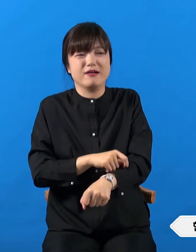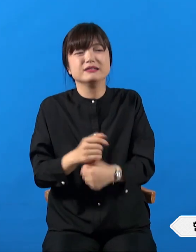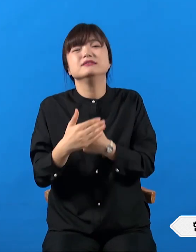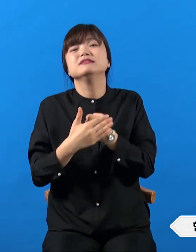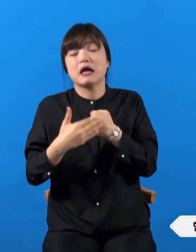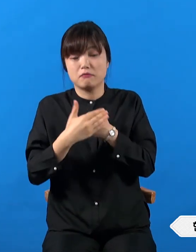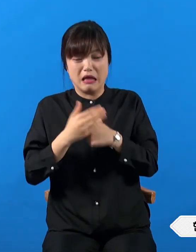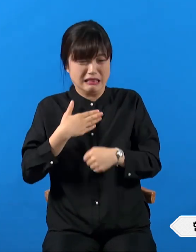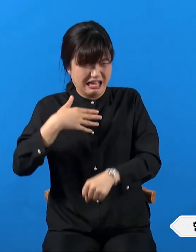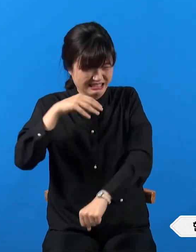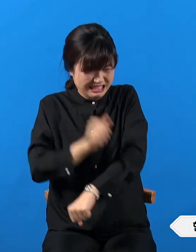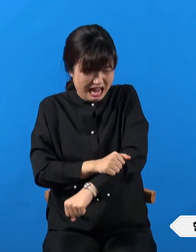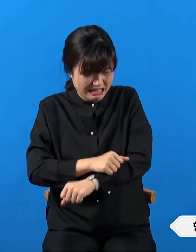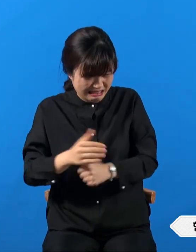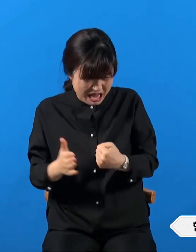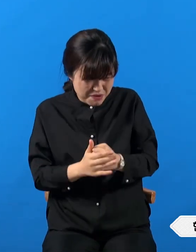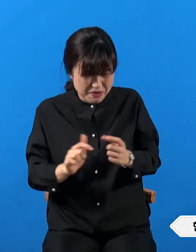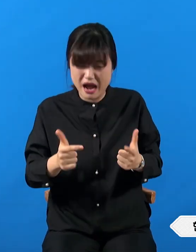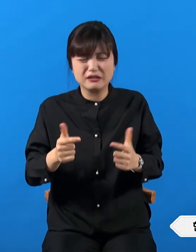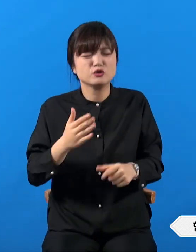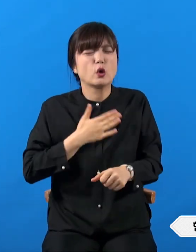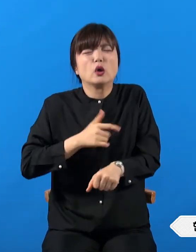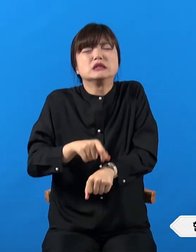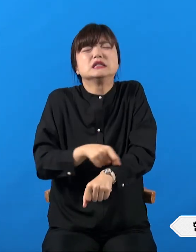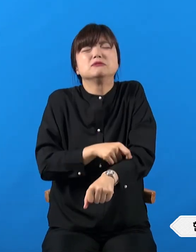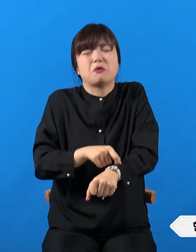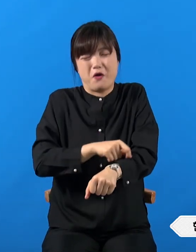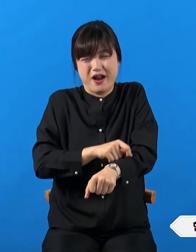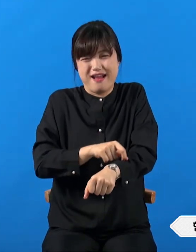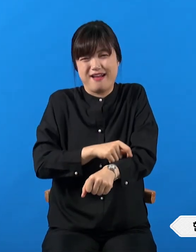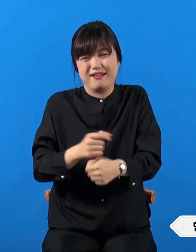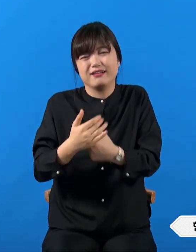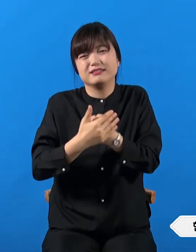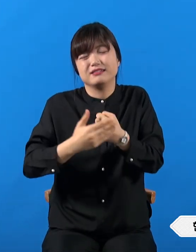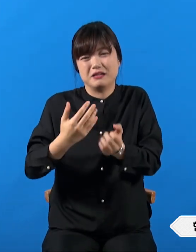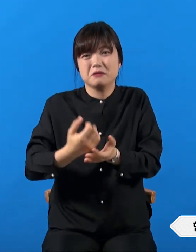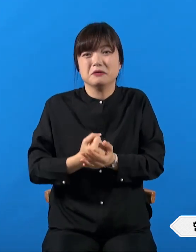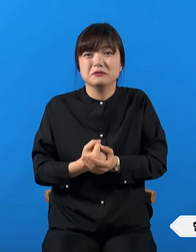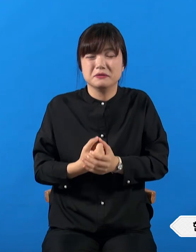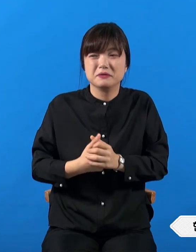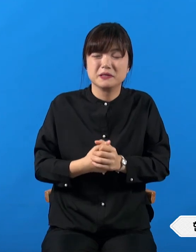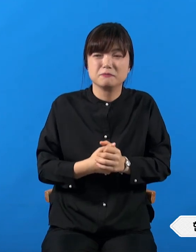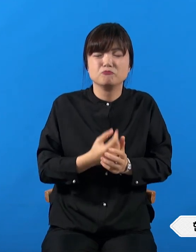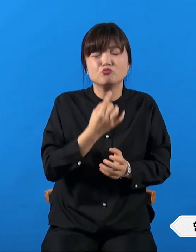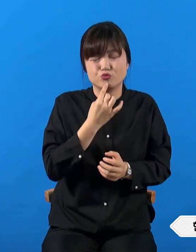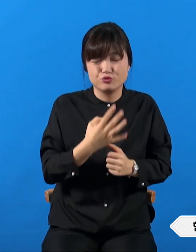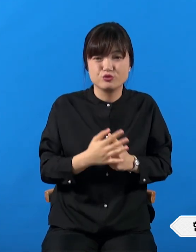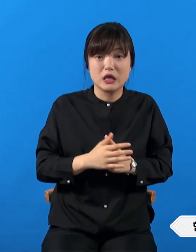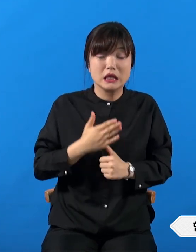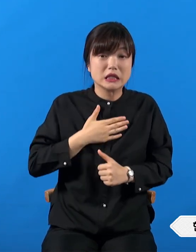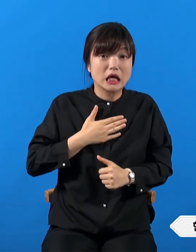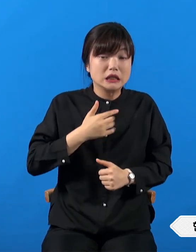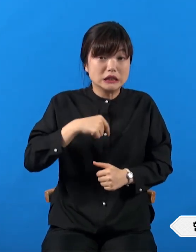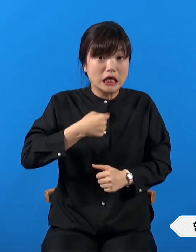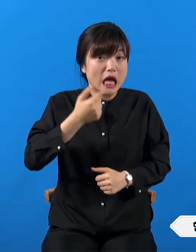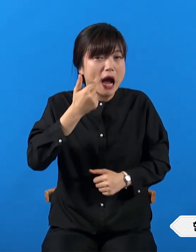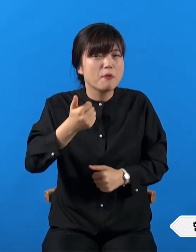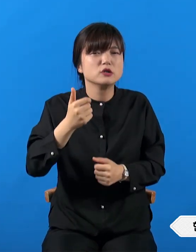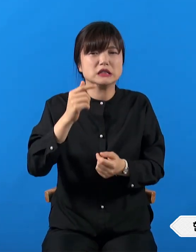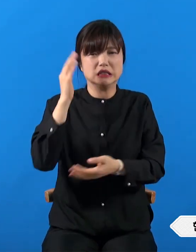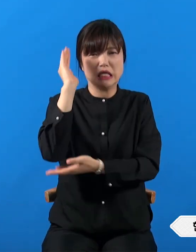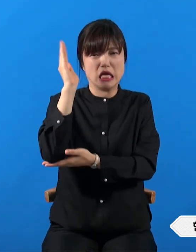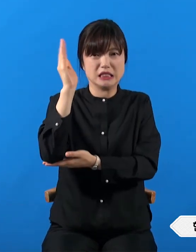케이스입니다. 제가 잘나서 그런 게 아니라 저는 좀 특별한 케이스입니다. 그러면서 자기 아버지